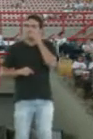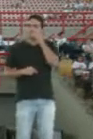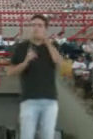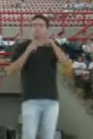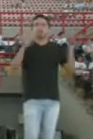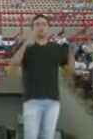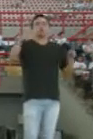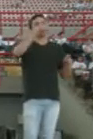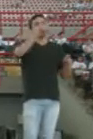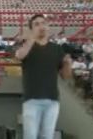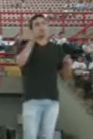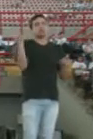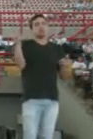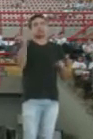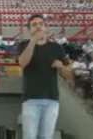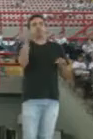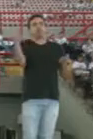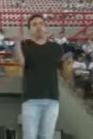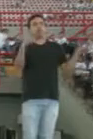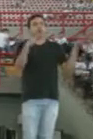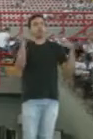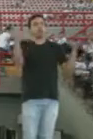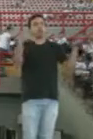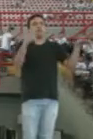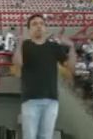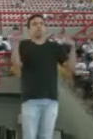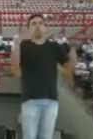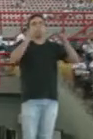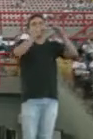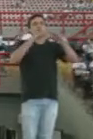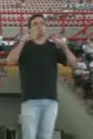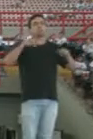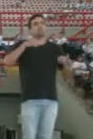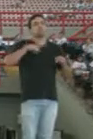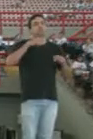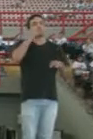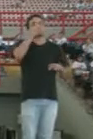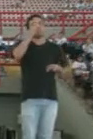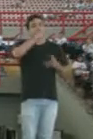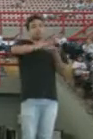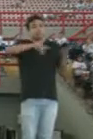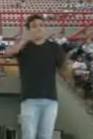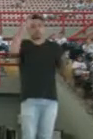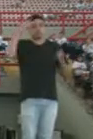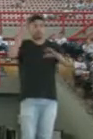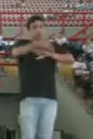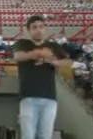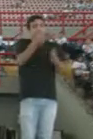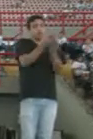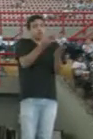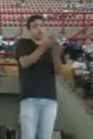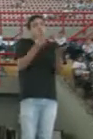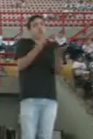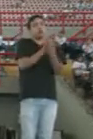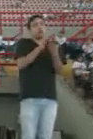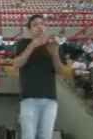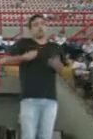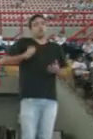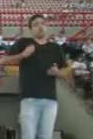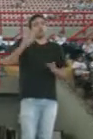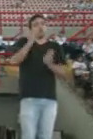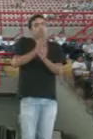entanto, você fica olhando para o lado, porque tem gente que tem vários motivos para vir para a aula. Tem gente que vem